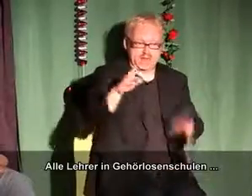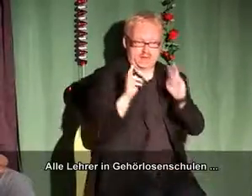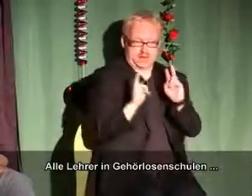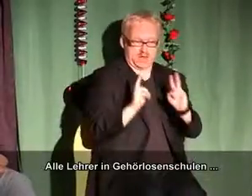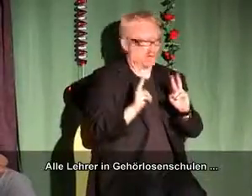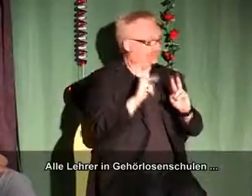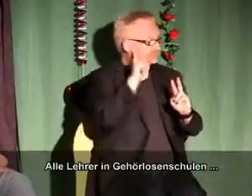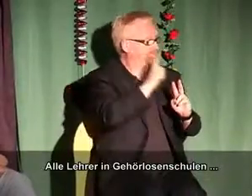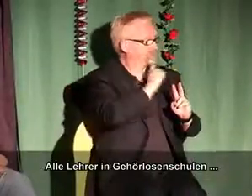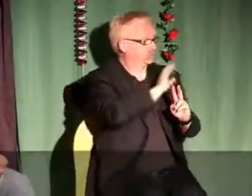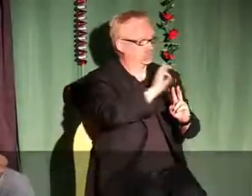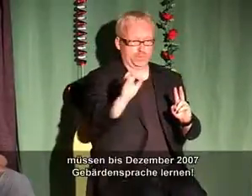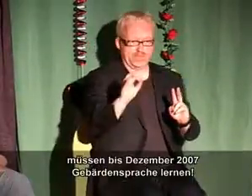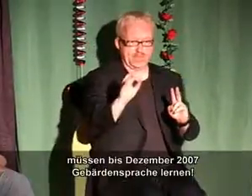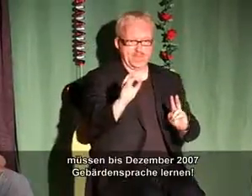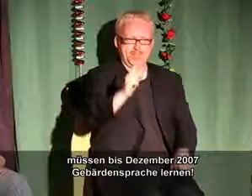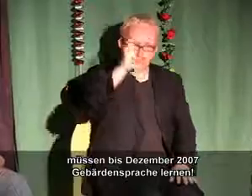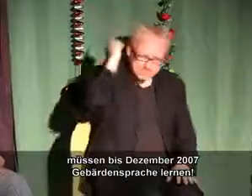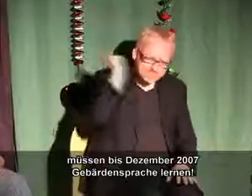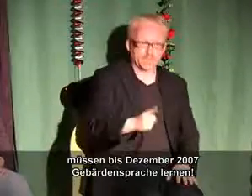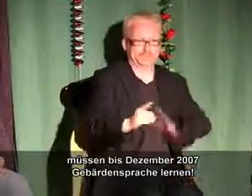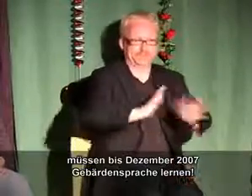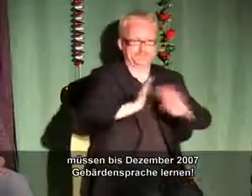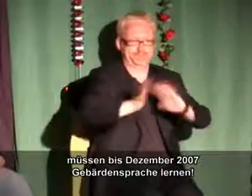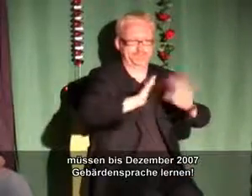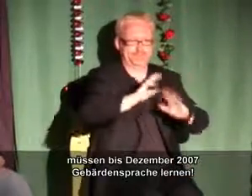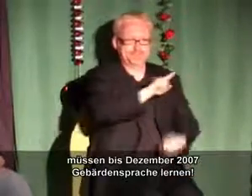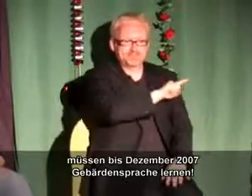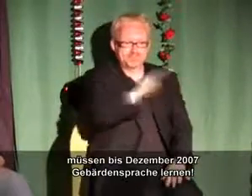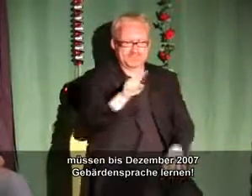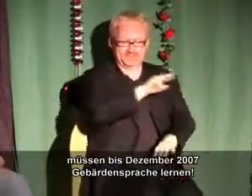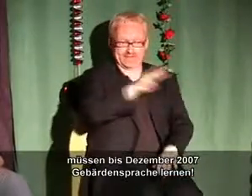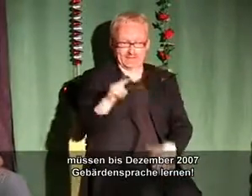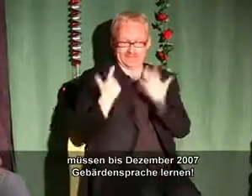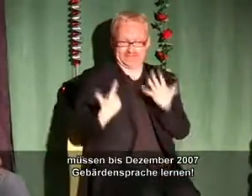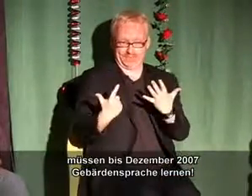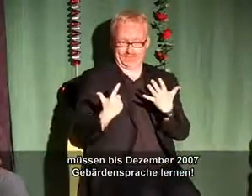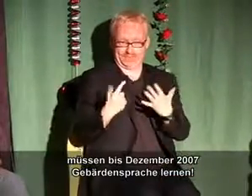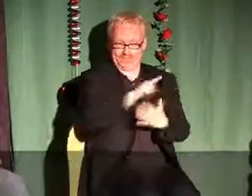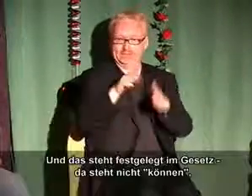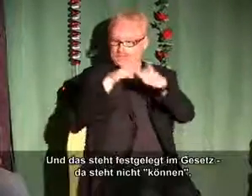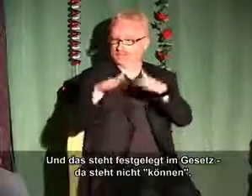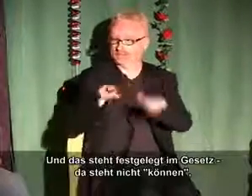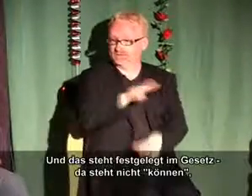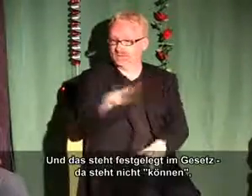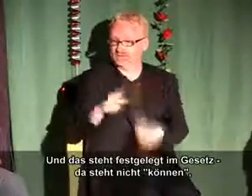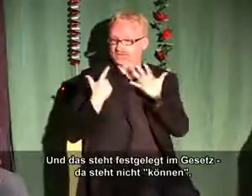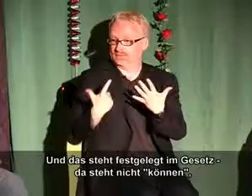gehörlosen Schulen müssen bis Dezember 2007 Gebärdensprache lernen. Und das steht festgelegt im